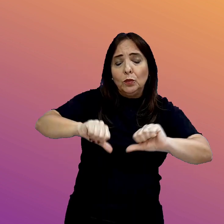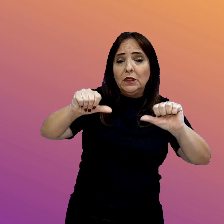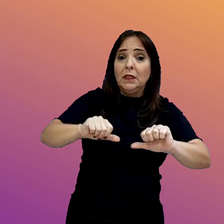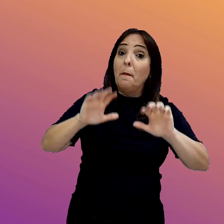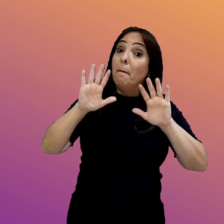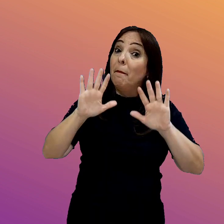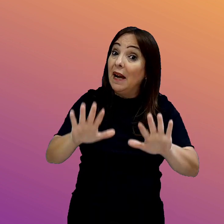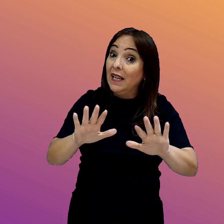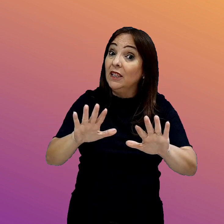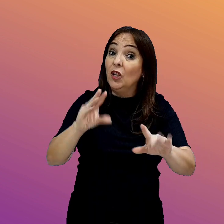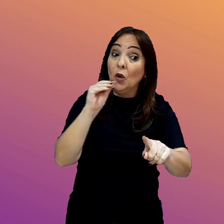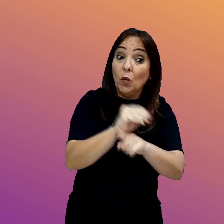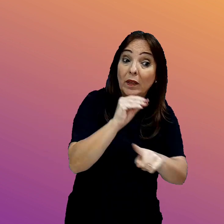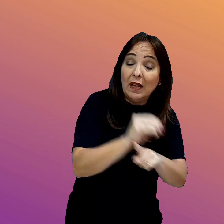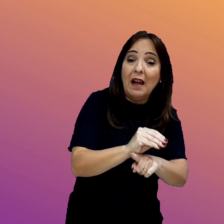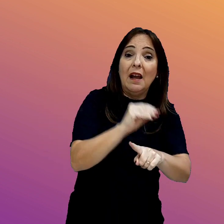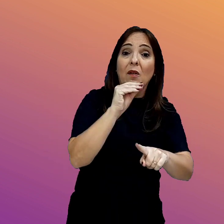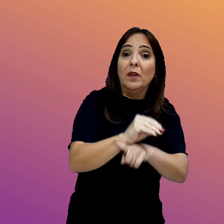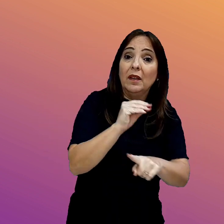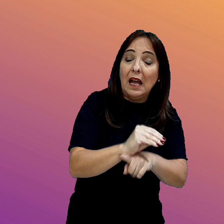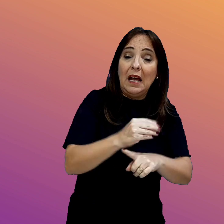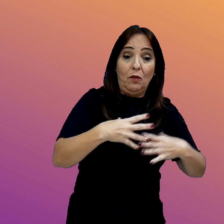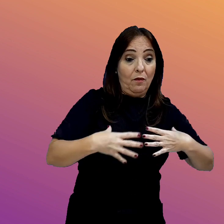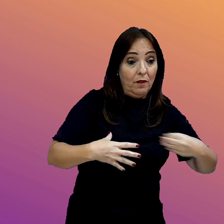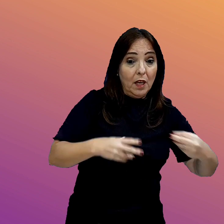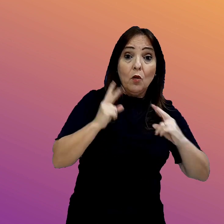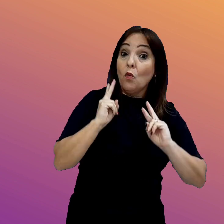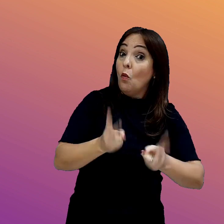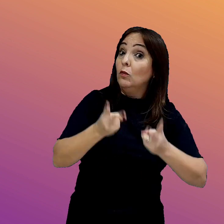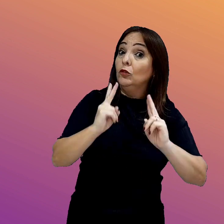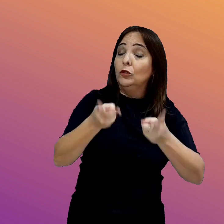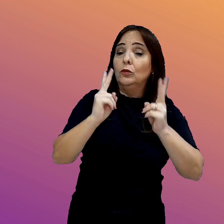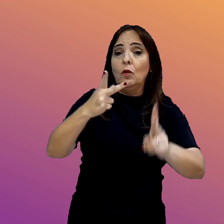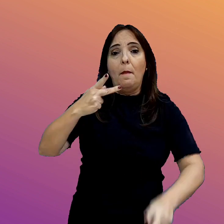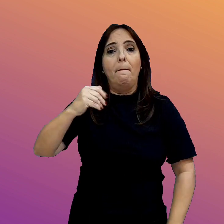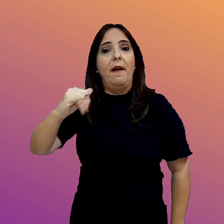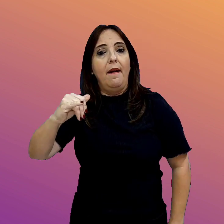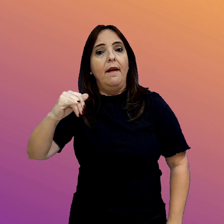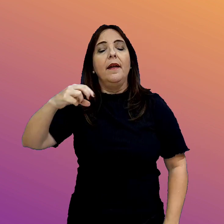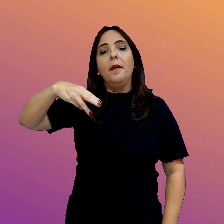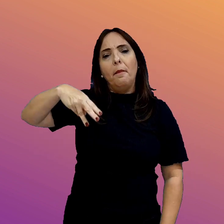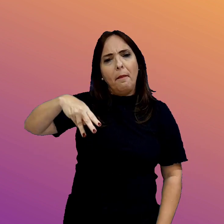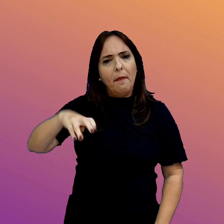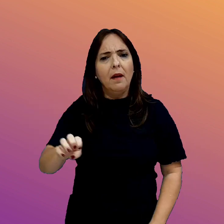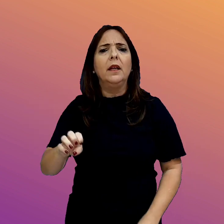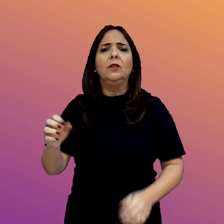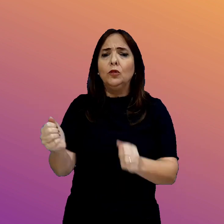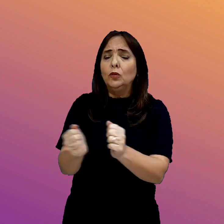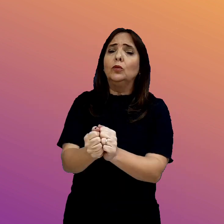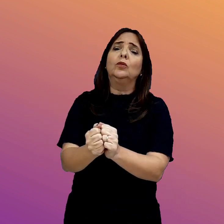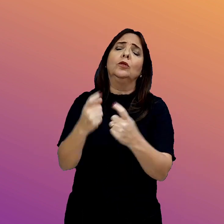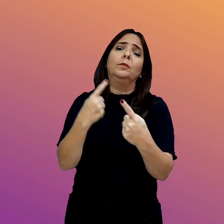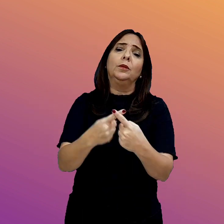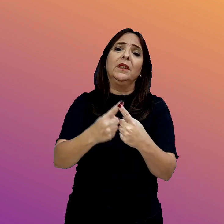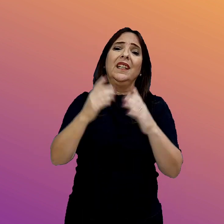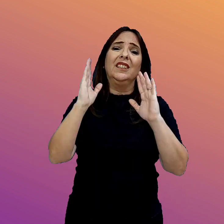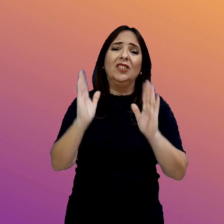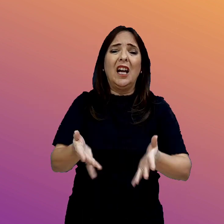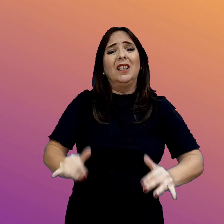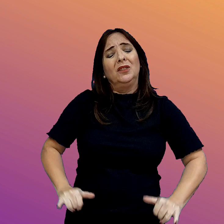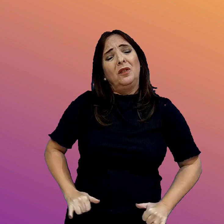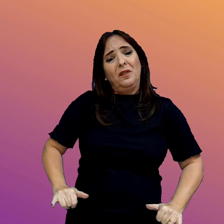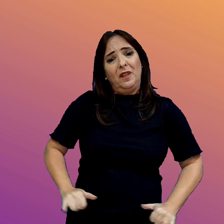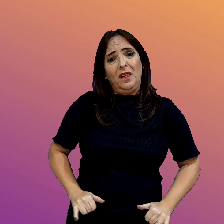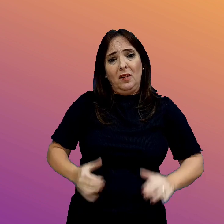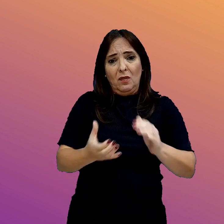para muitos pais que se divorciam, protejam seus filhos. Vocês precisam blindar os seus filhos, porque eles já sofreram com a separação e não podem